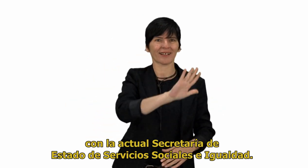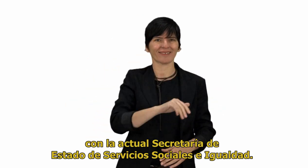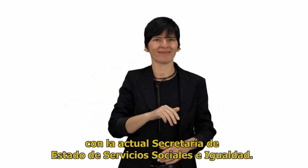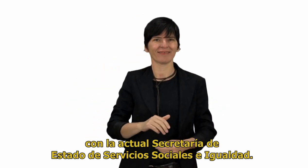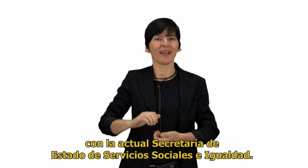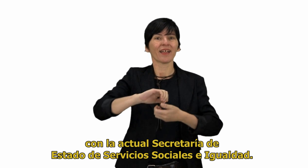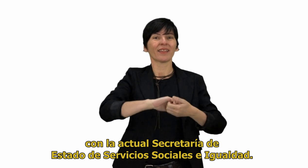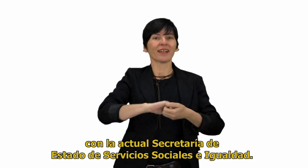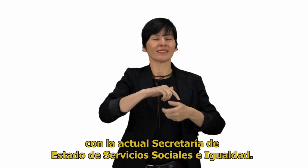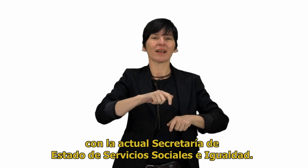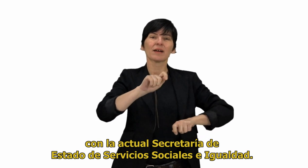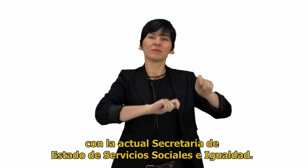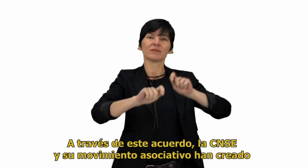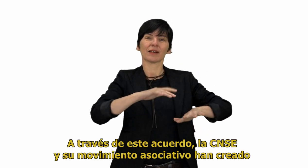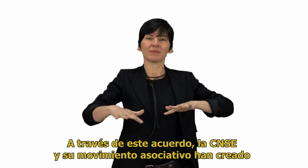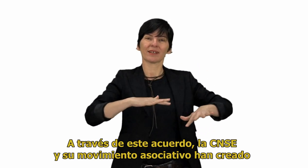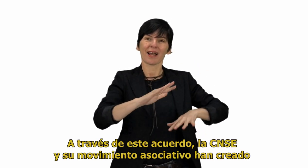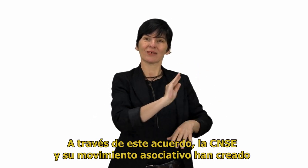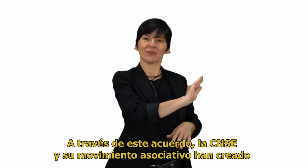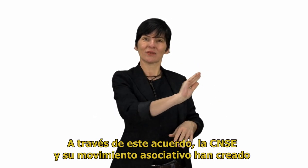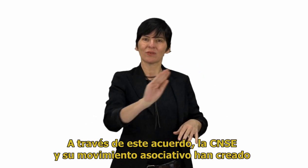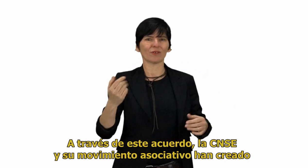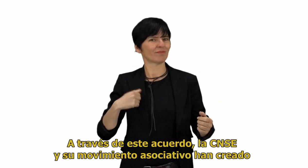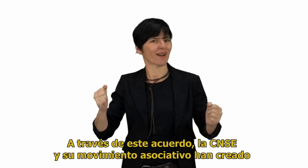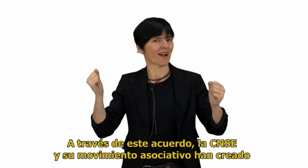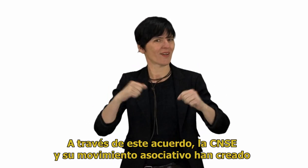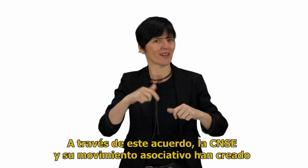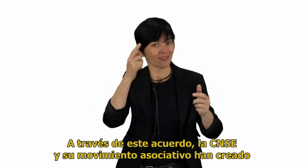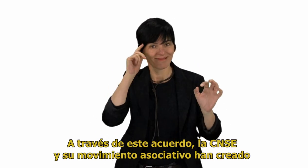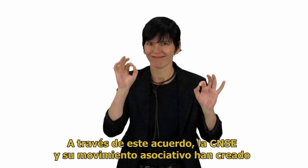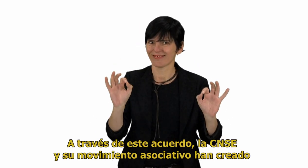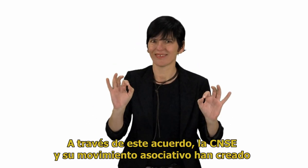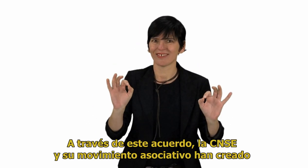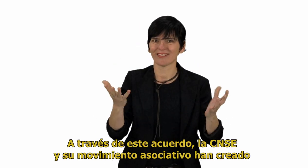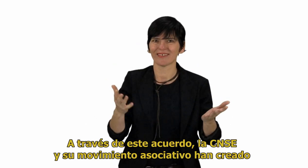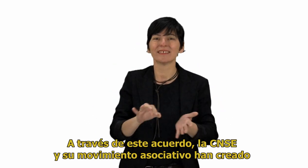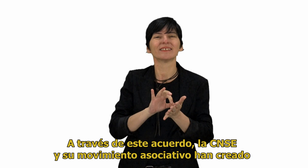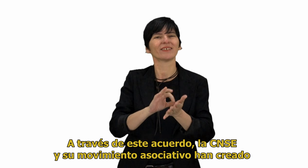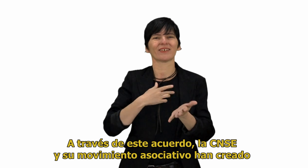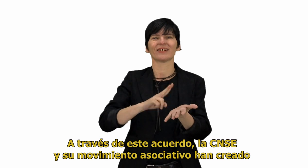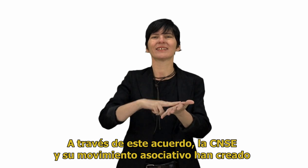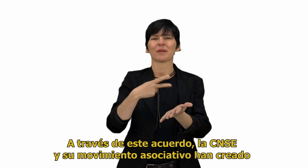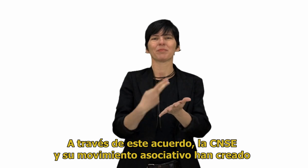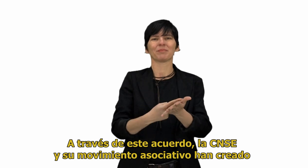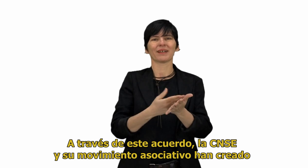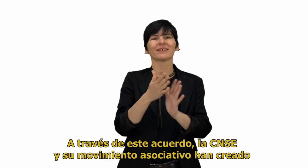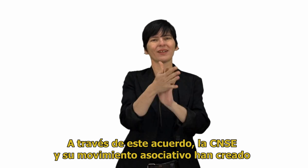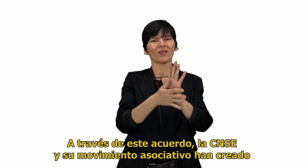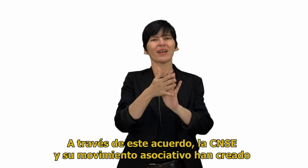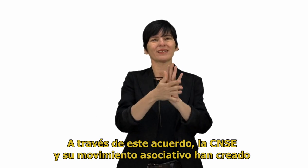Servicios Sociales e Igualdad. A través de este acuerdo, la Confederación Estatal de Personas Sordas y su